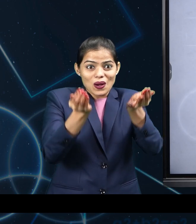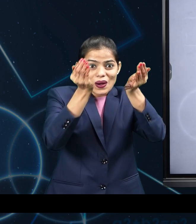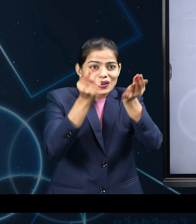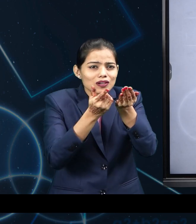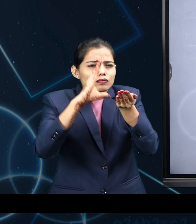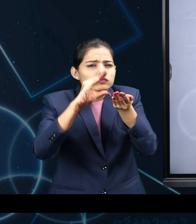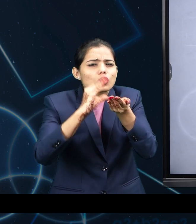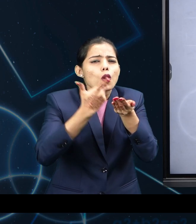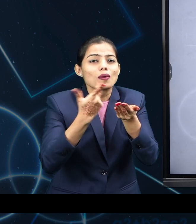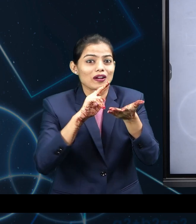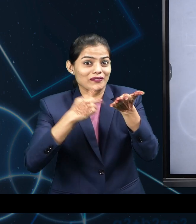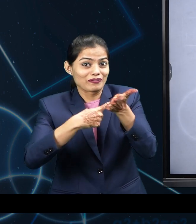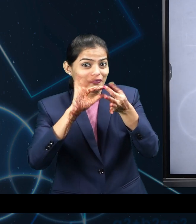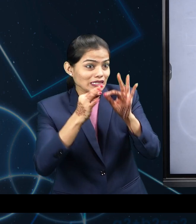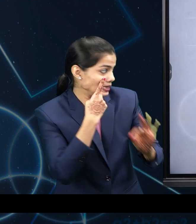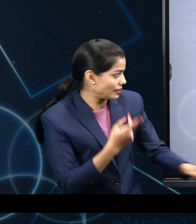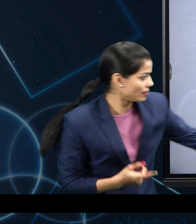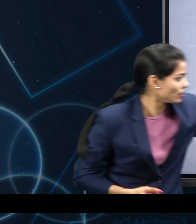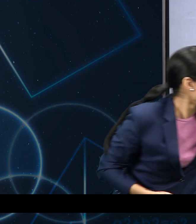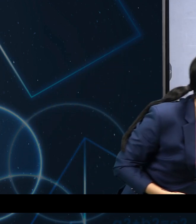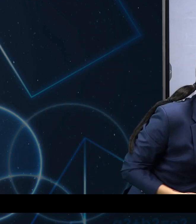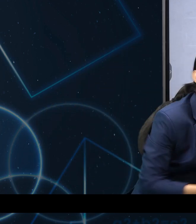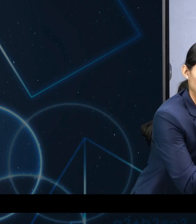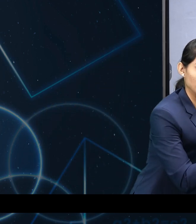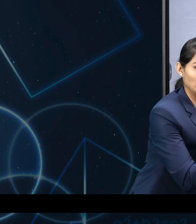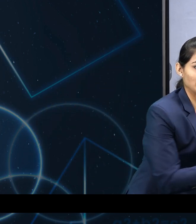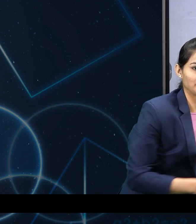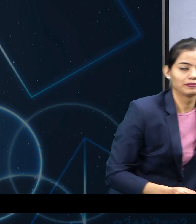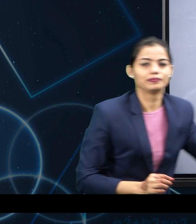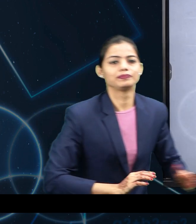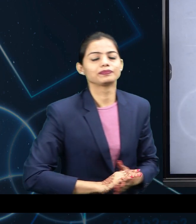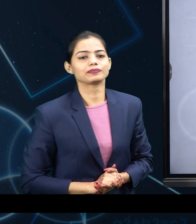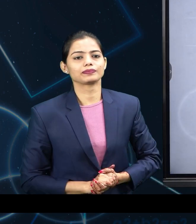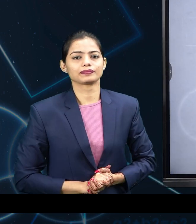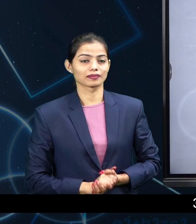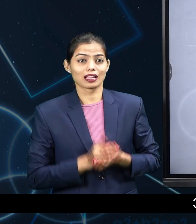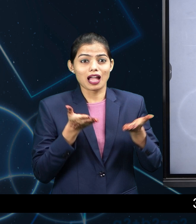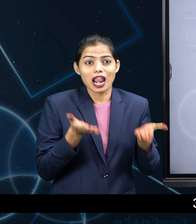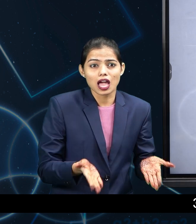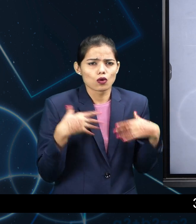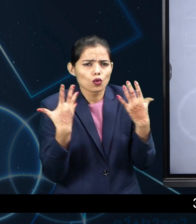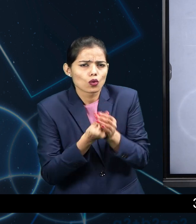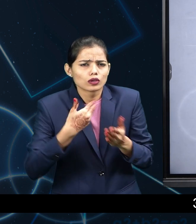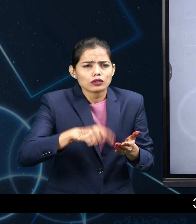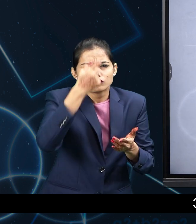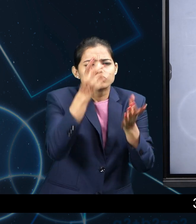गोले का आयतन इज इक्वल्स टू 4/3 r³ अब हम एक समस्या